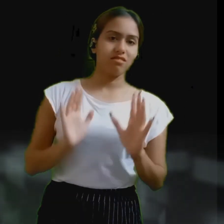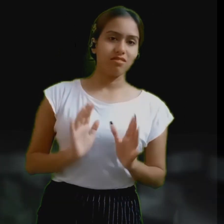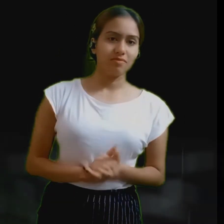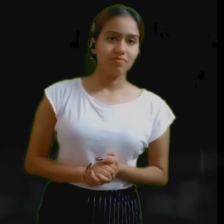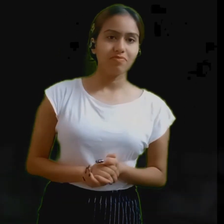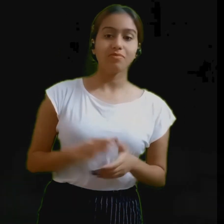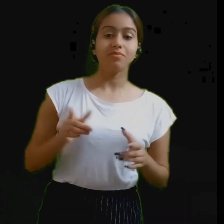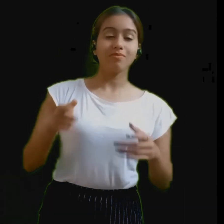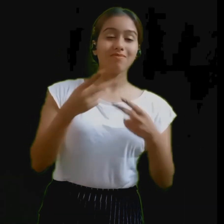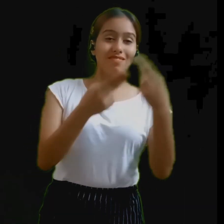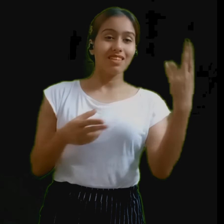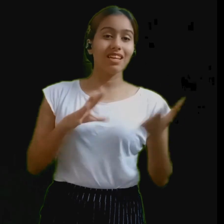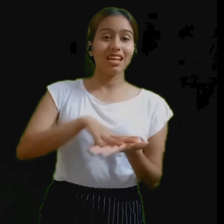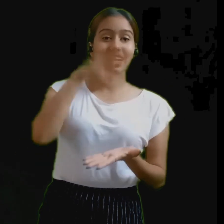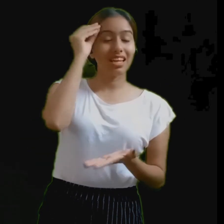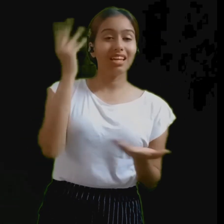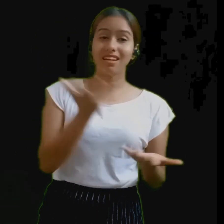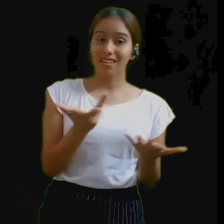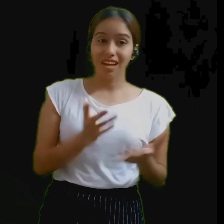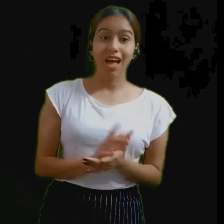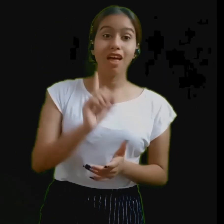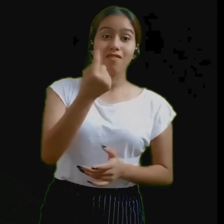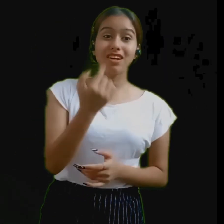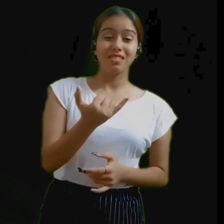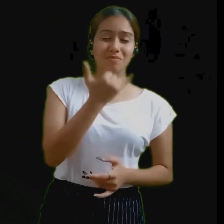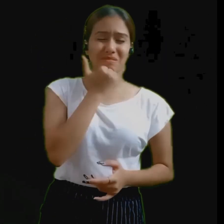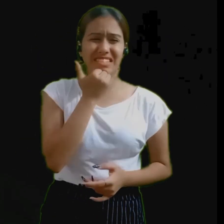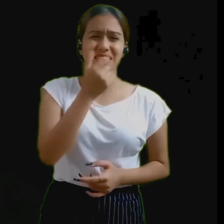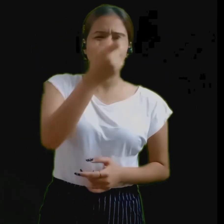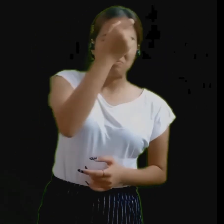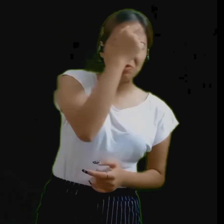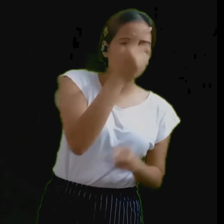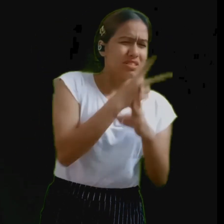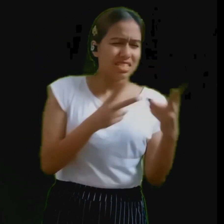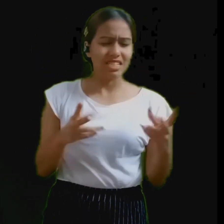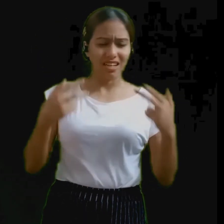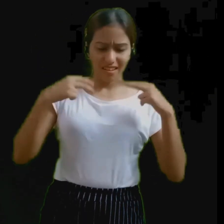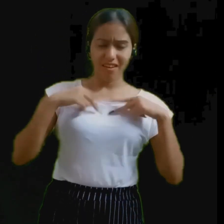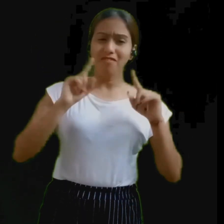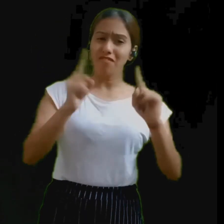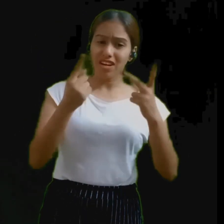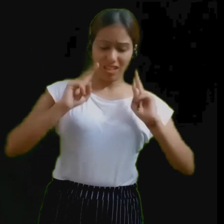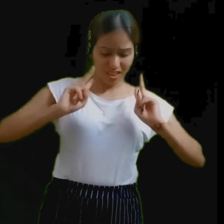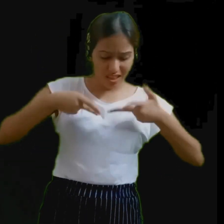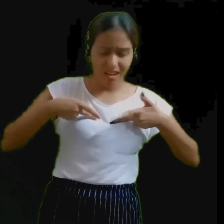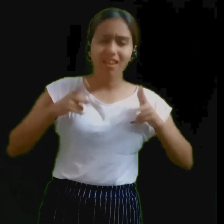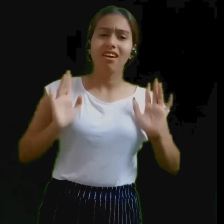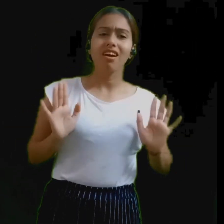सबसे पहले अपनी देखिए, उसे ठीक कीजिए, उसके बाद दुनिया के बारे में कुछ कहना शुरू कीजिए।